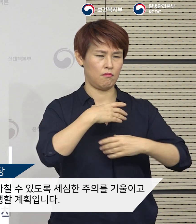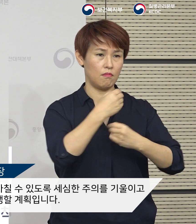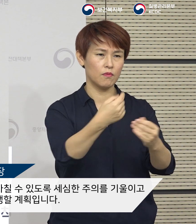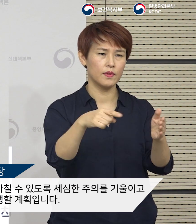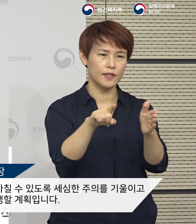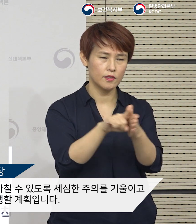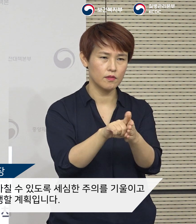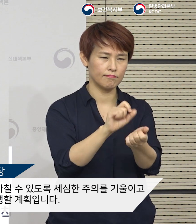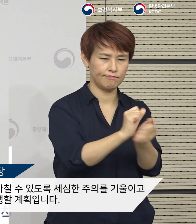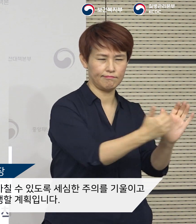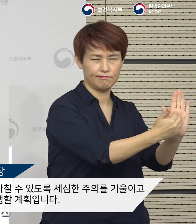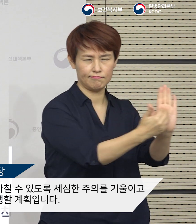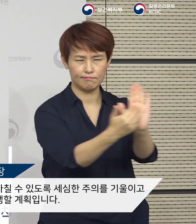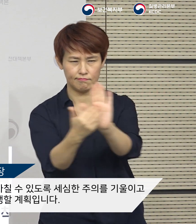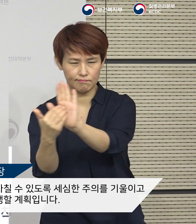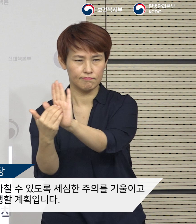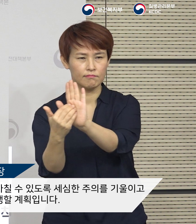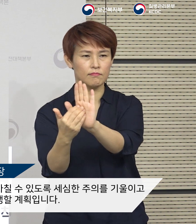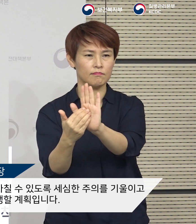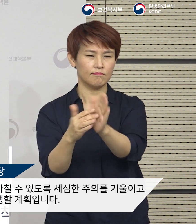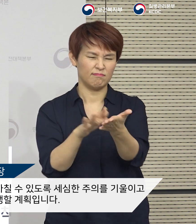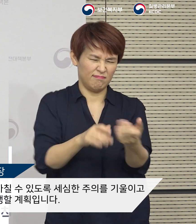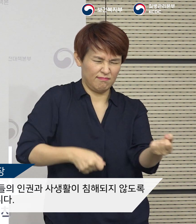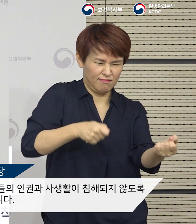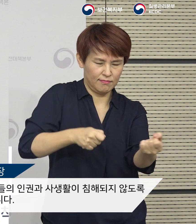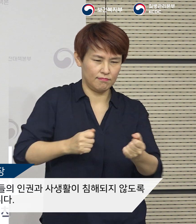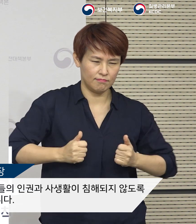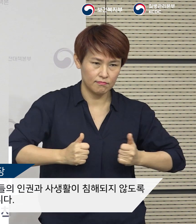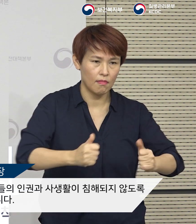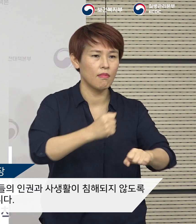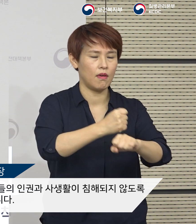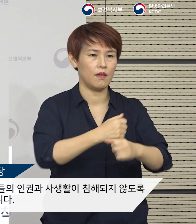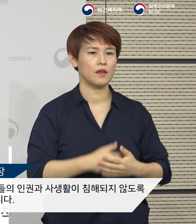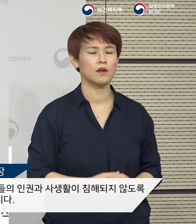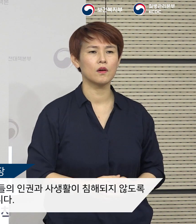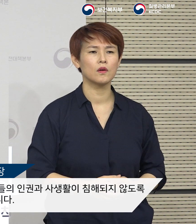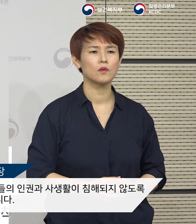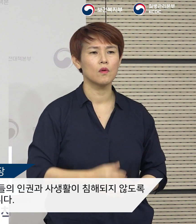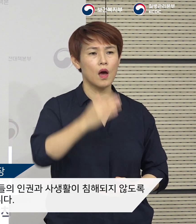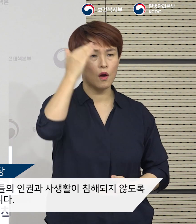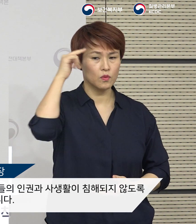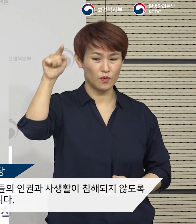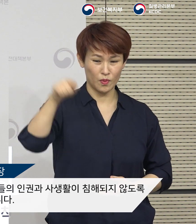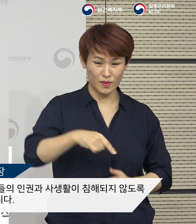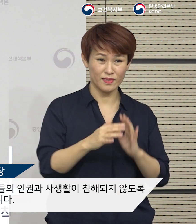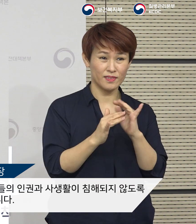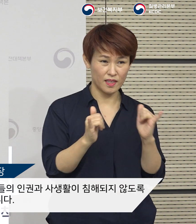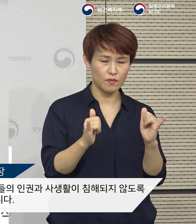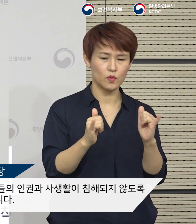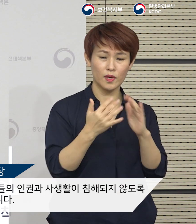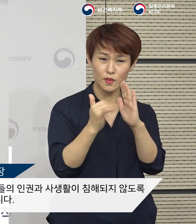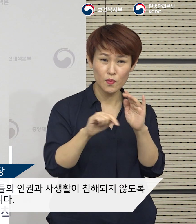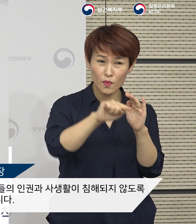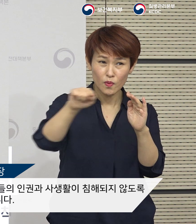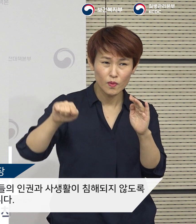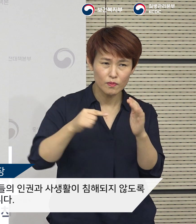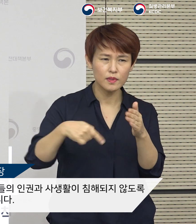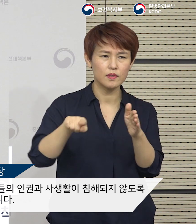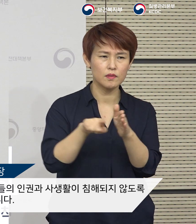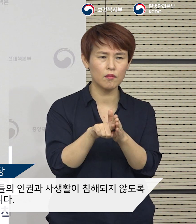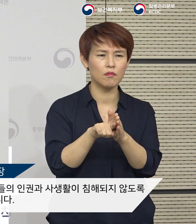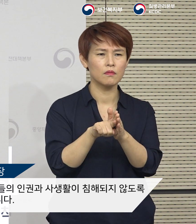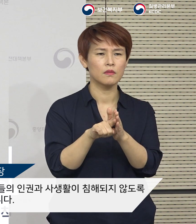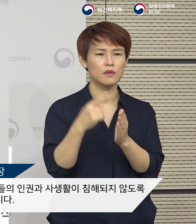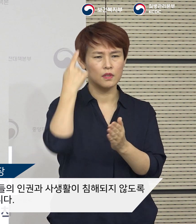위해 방역 조치를 철저히 이행할 계획입니다. 입국하는 우리 국민과 그 가족에 대하여 당사자들의